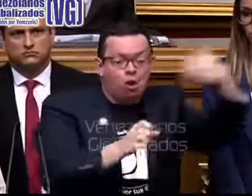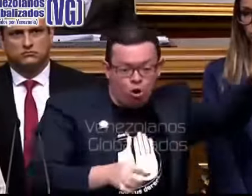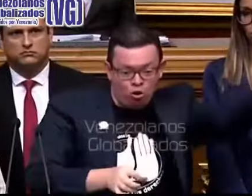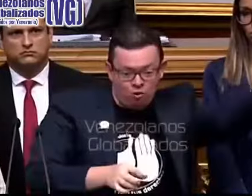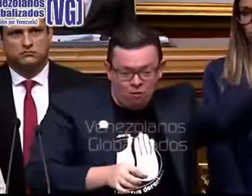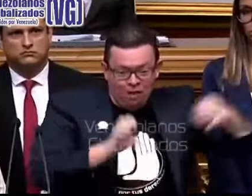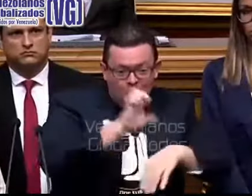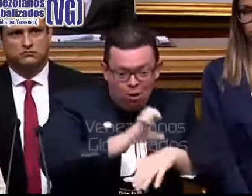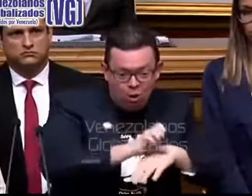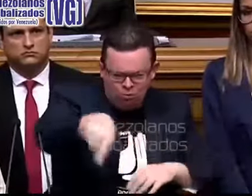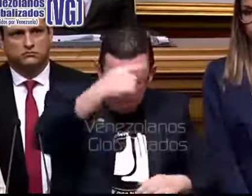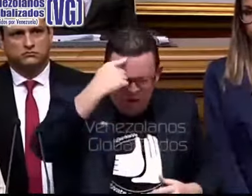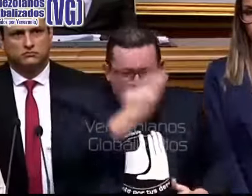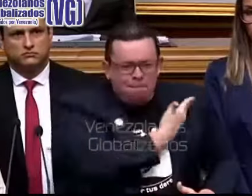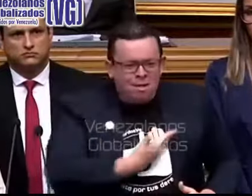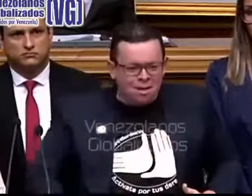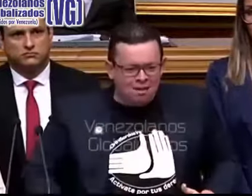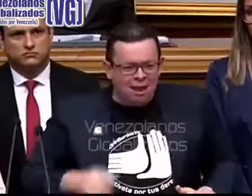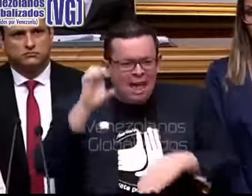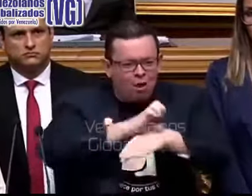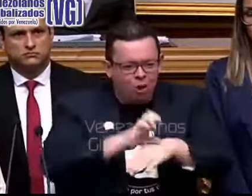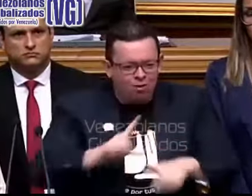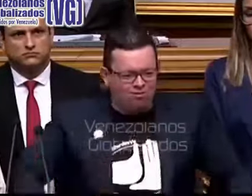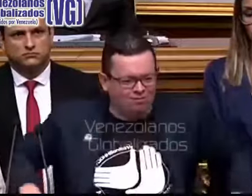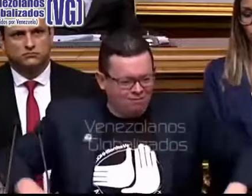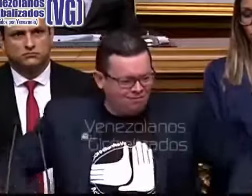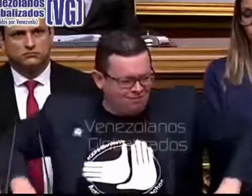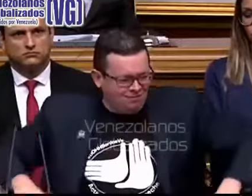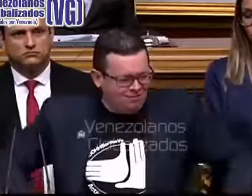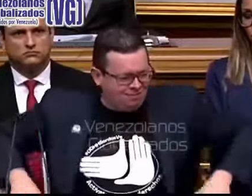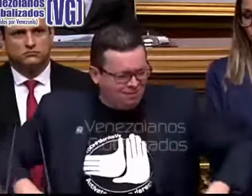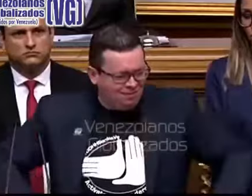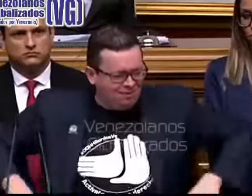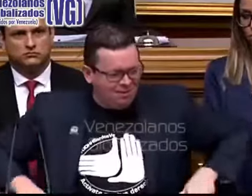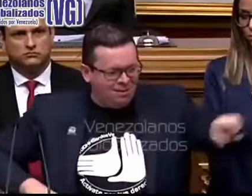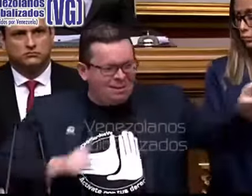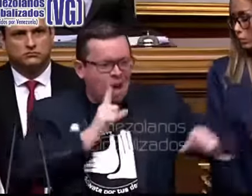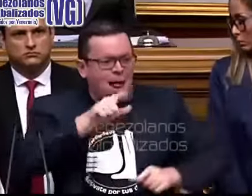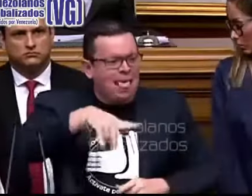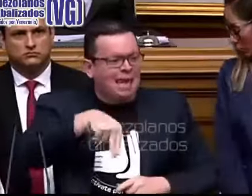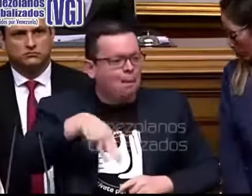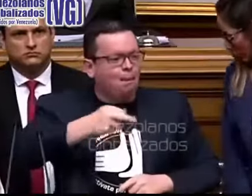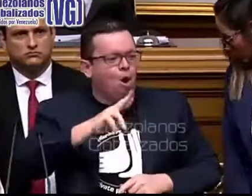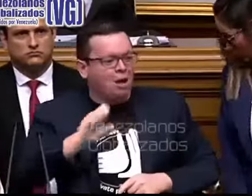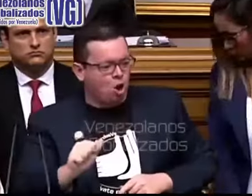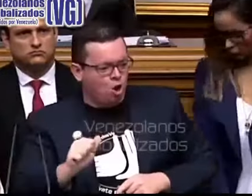le brinda atención perfecta a las personas con discapacidad. El otro caso es el caso de nuestra hermana República del Ecuador.